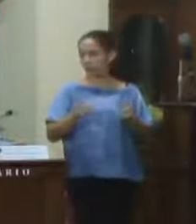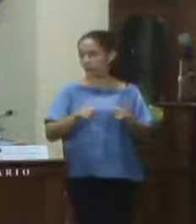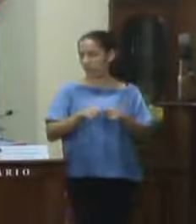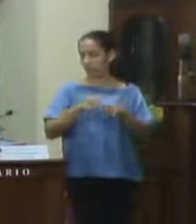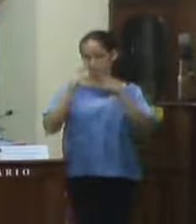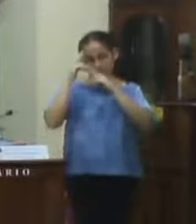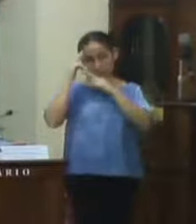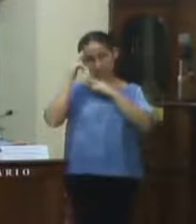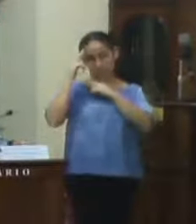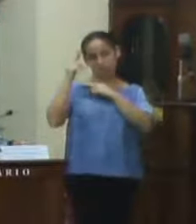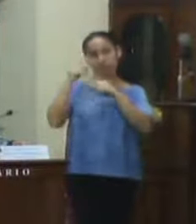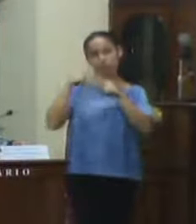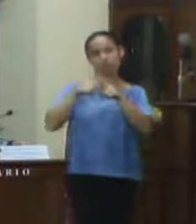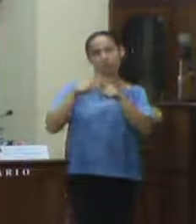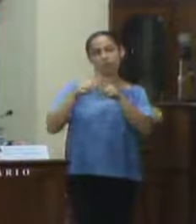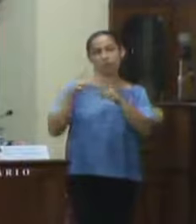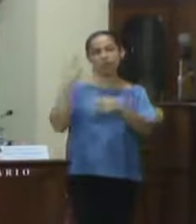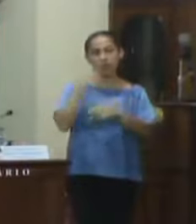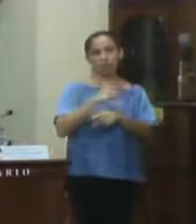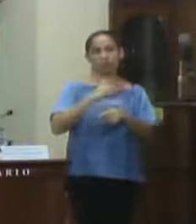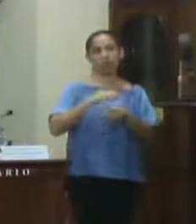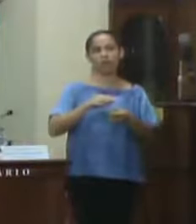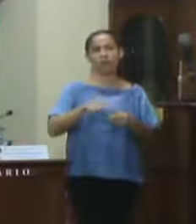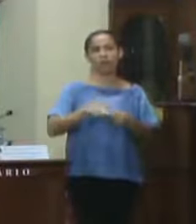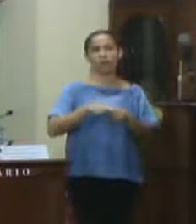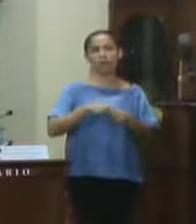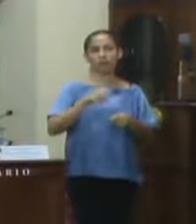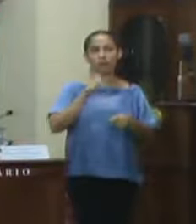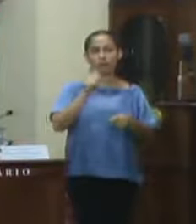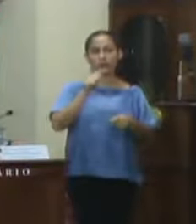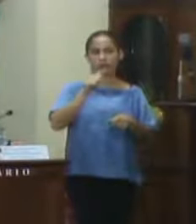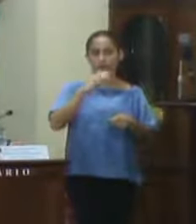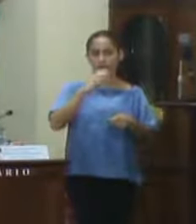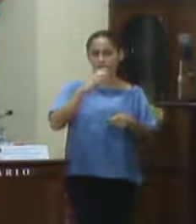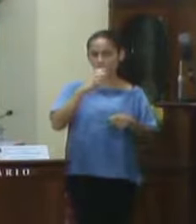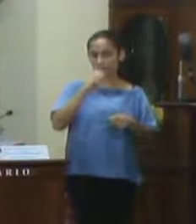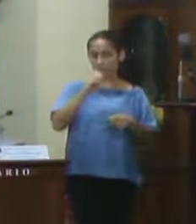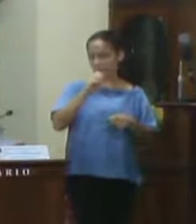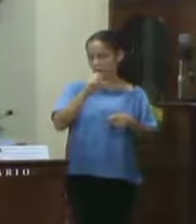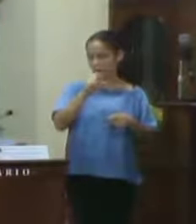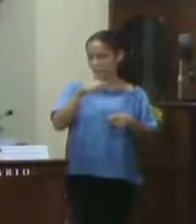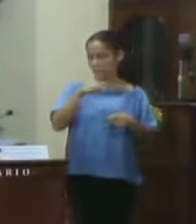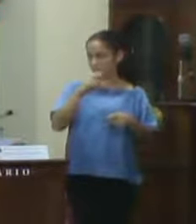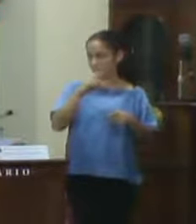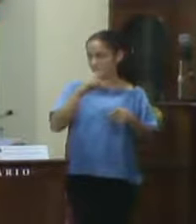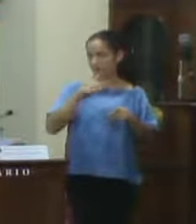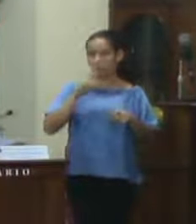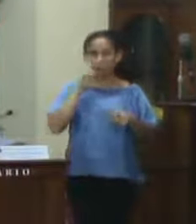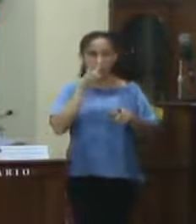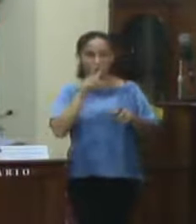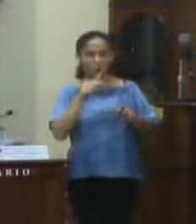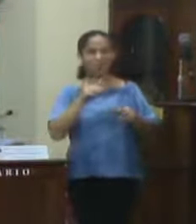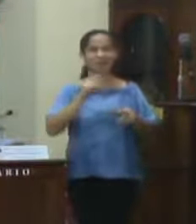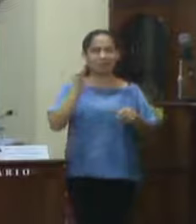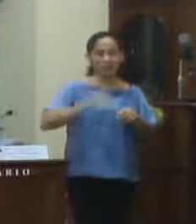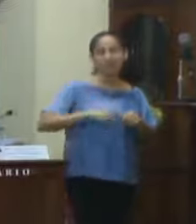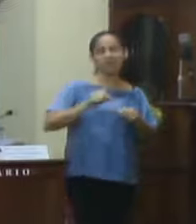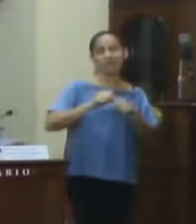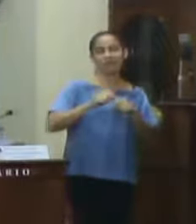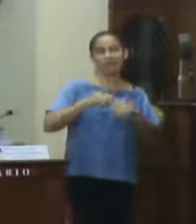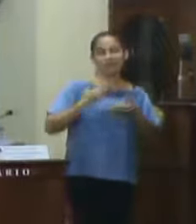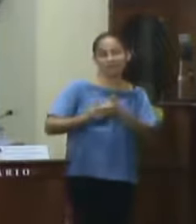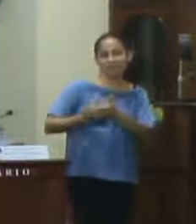são responsáveis por sua vitória. Alexander Jacinto de Oliveira mostrou a todos que com esforço e dedicação podemos alcançar grandes